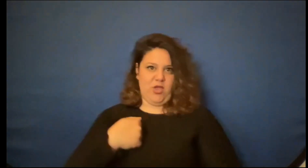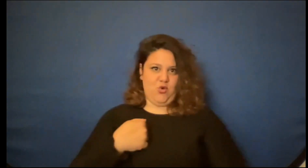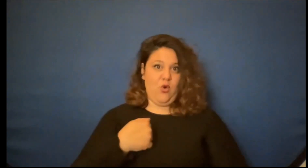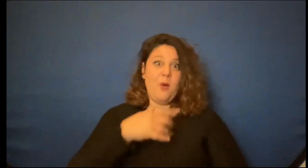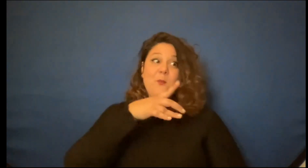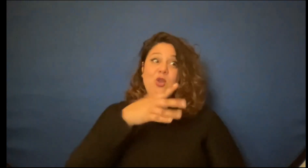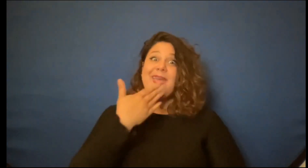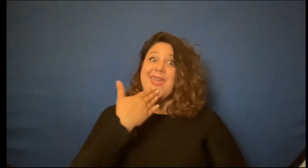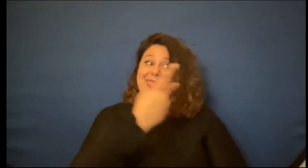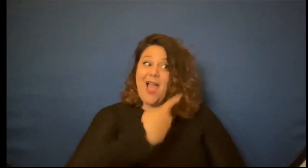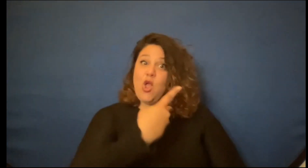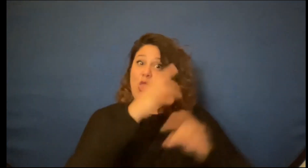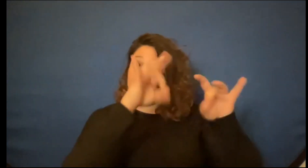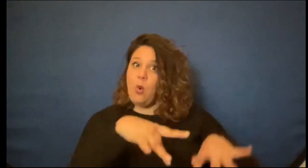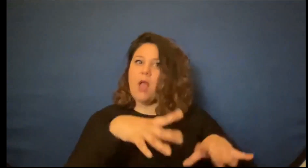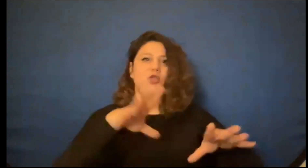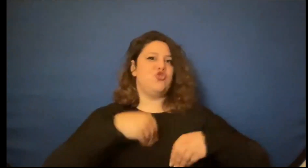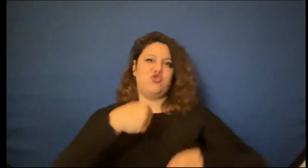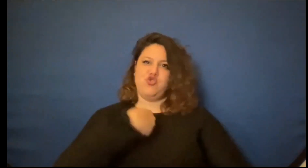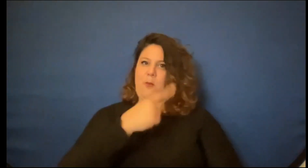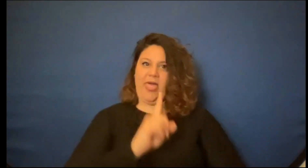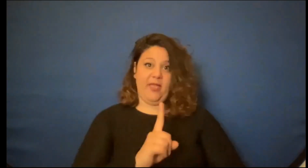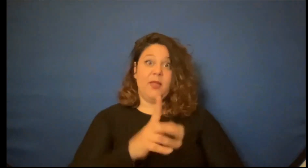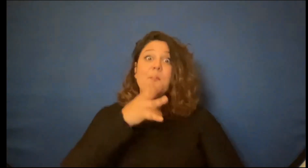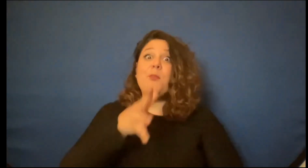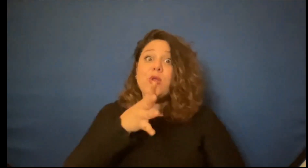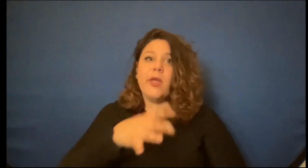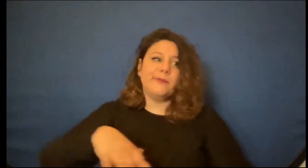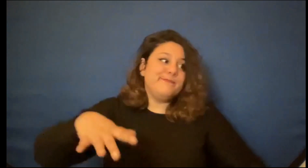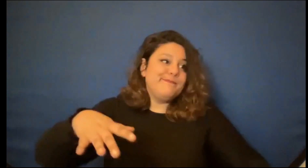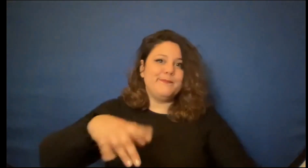aceptaba. No, ¿por qué? Pues no lo sé.